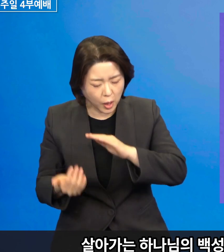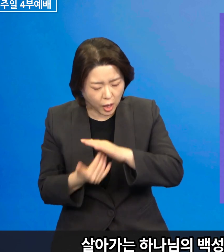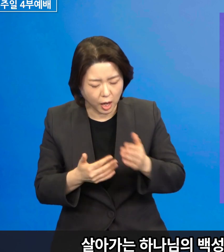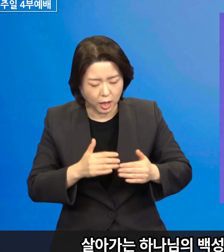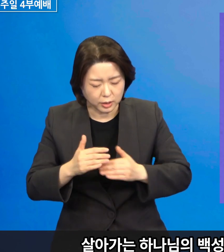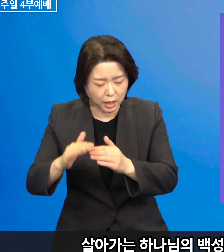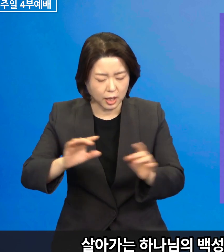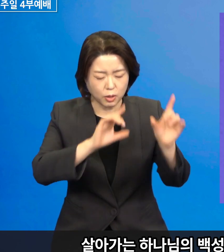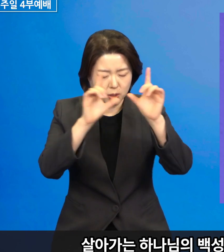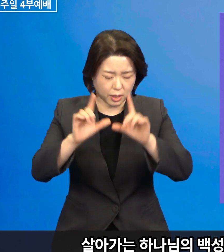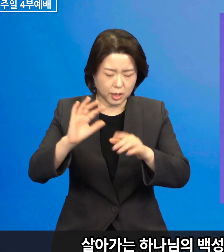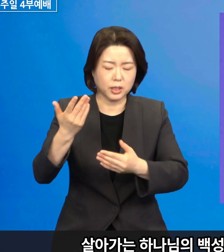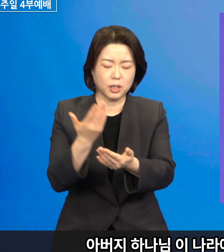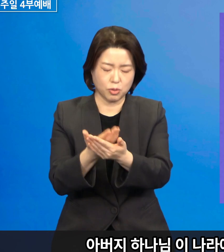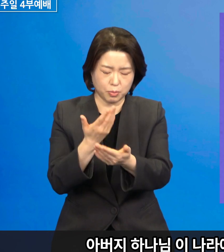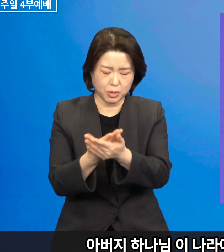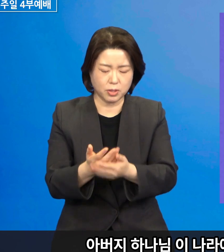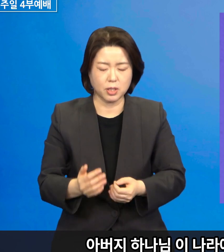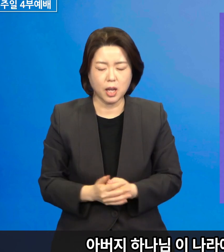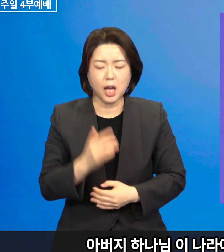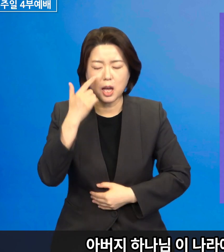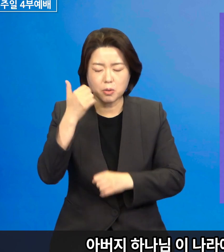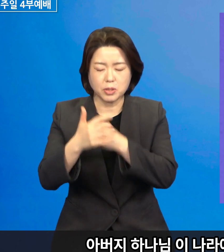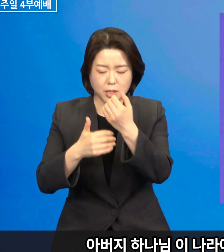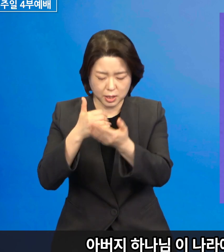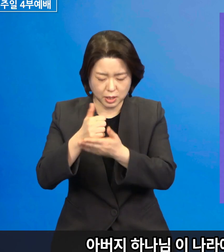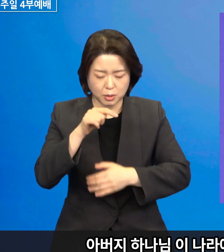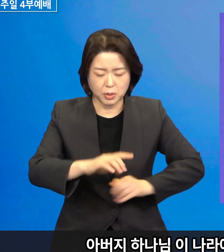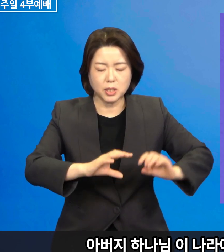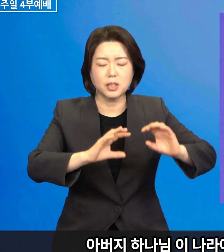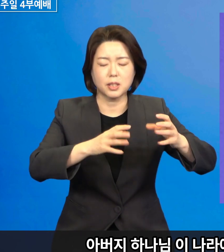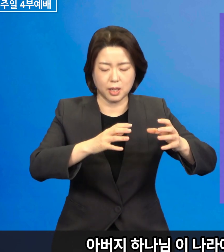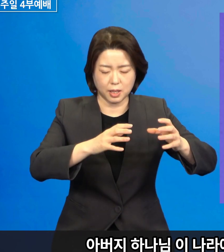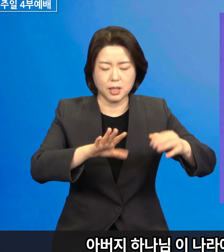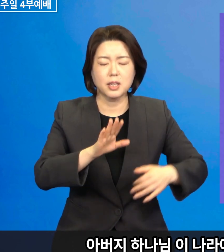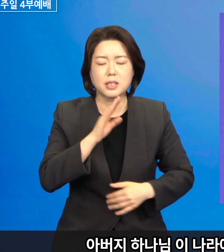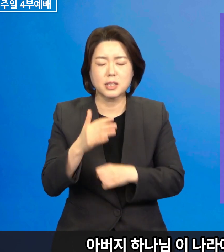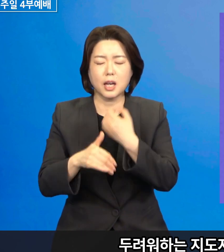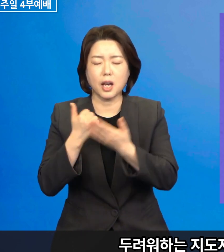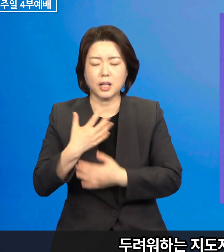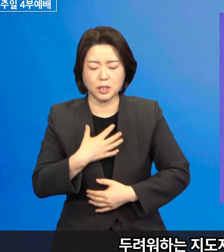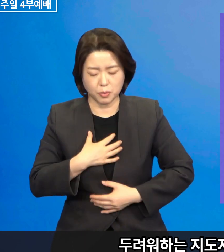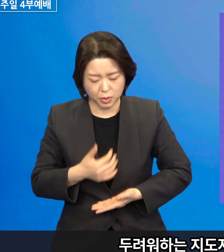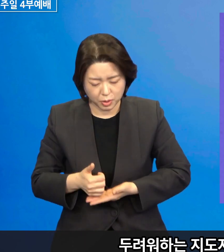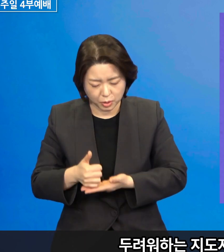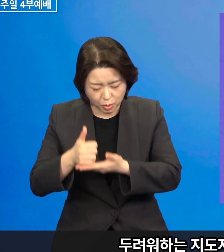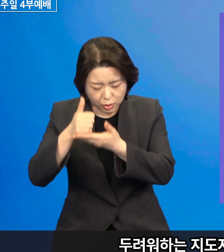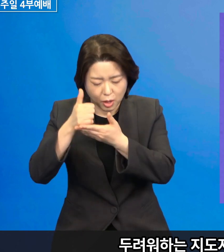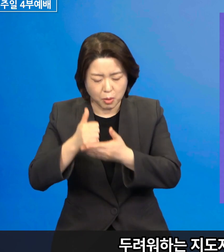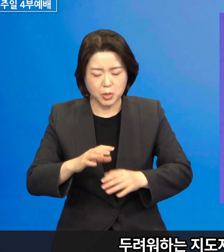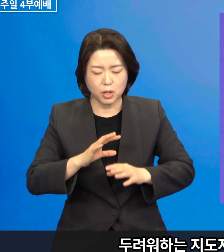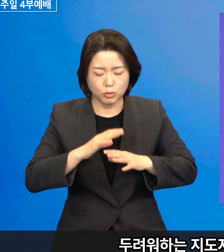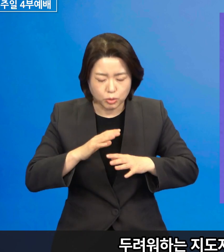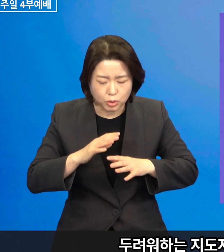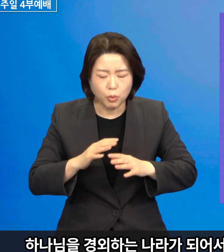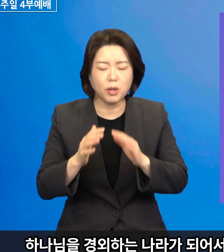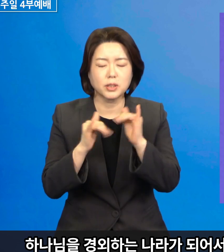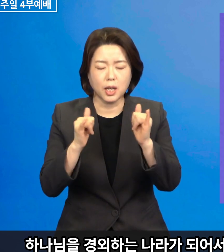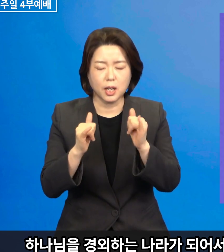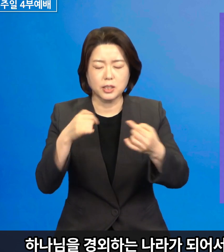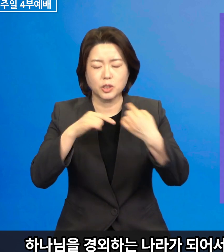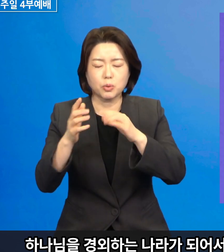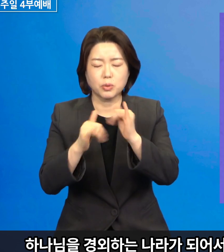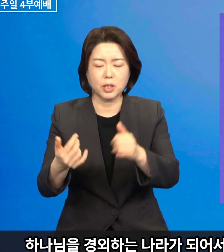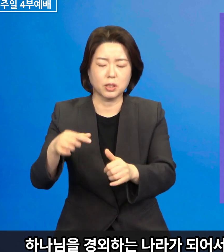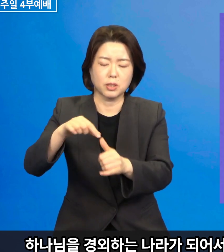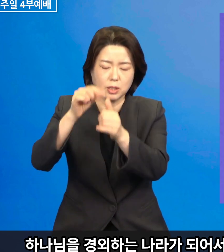백성들이 되게 하여 주시옵소서. 아버지 하나님, 이 나라에 진정 하나님을 경외하며 두려워하지 않는 지도자를 세워주시옵시고